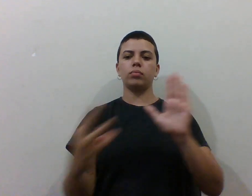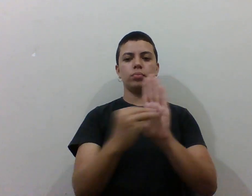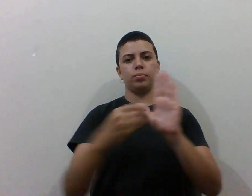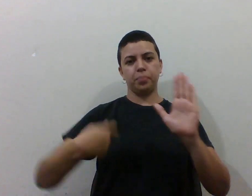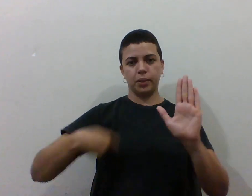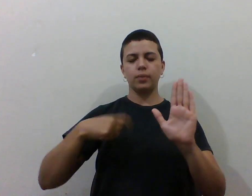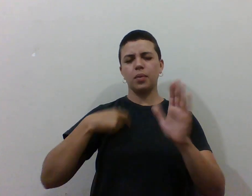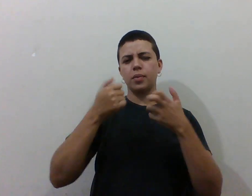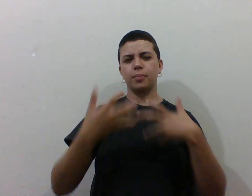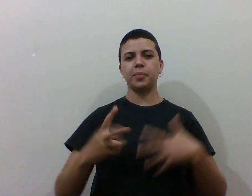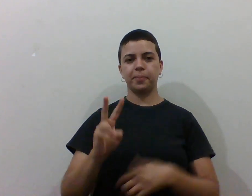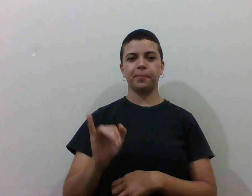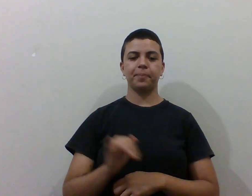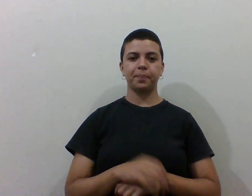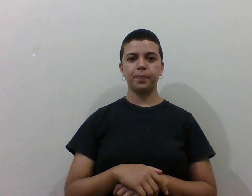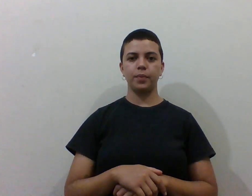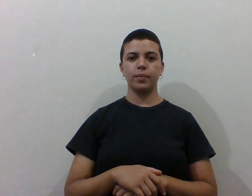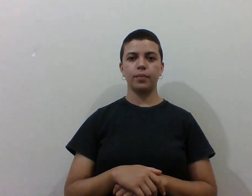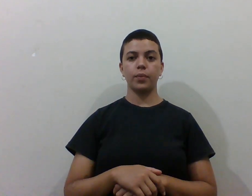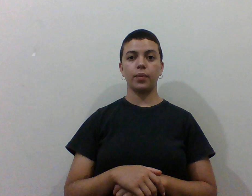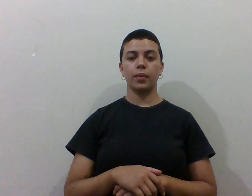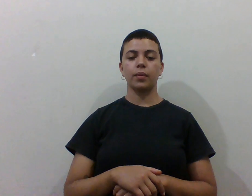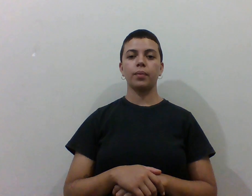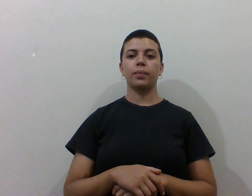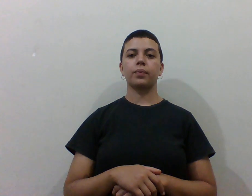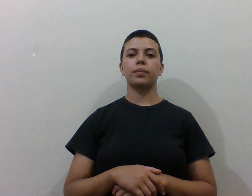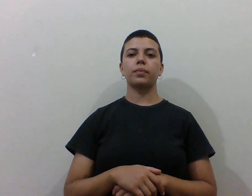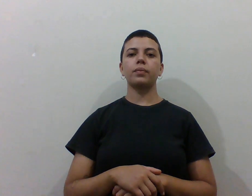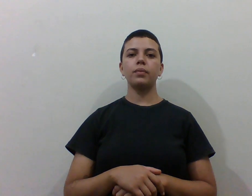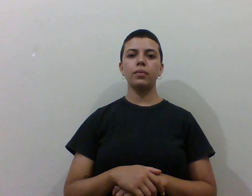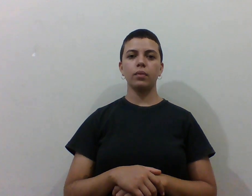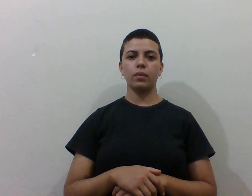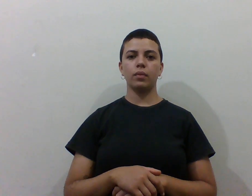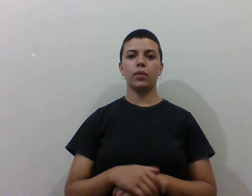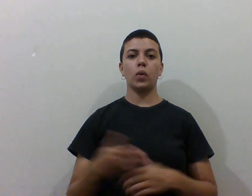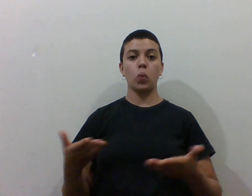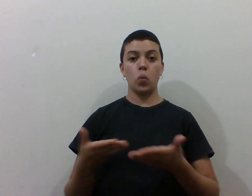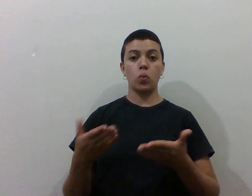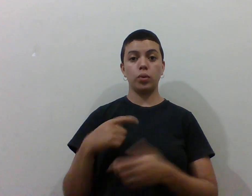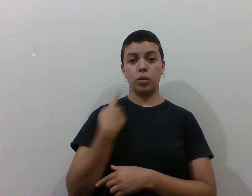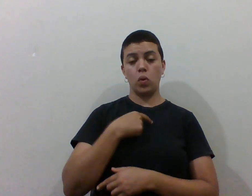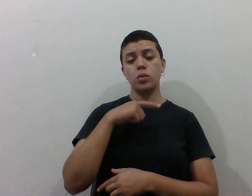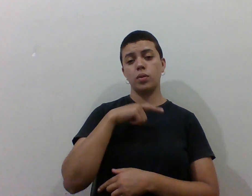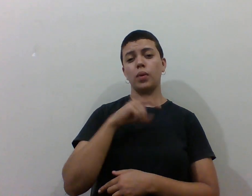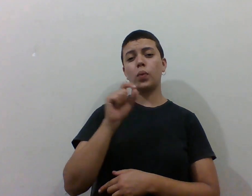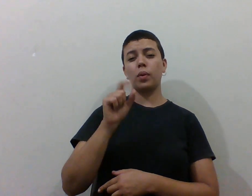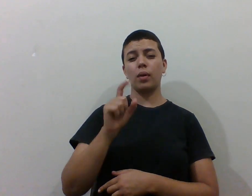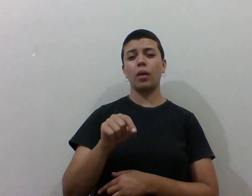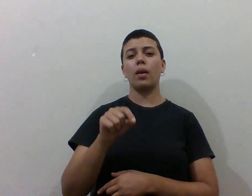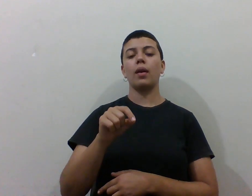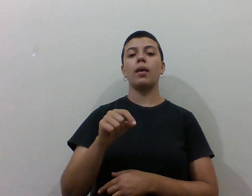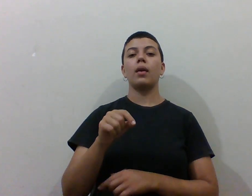o eu estou querendo dizer. Hoje, por exemplo, nós temos diretrizes curriculares direcionadas aos cursos de graduação